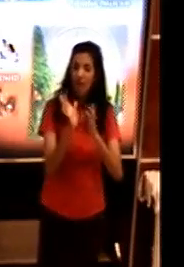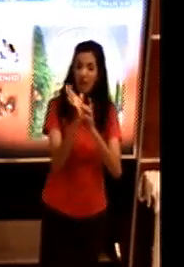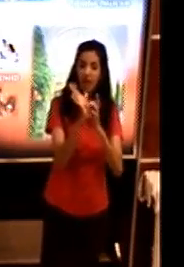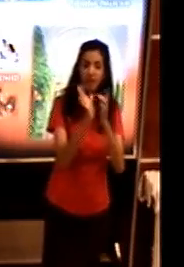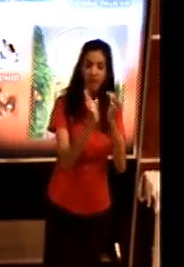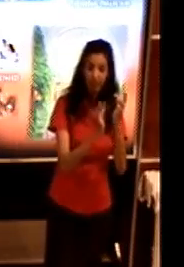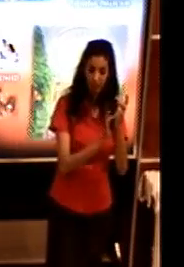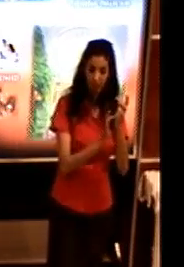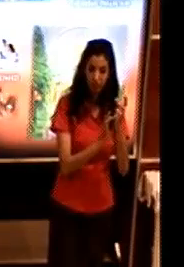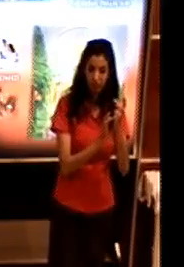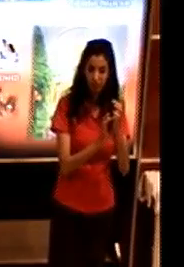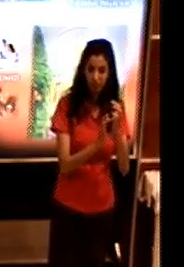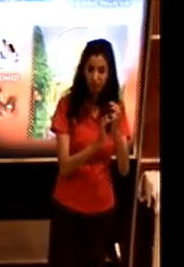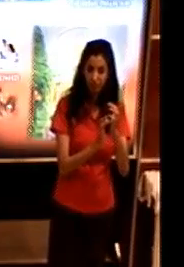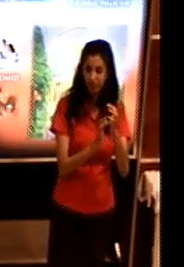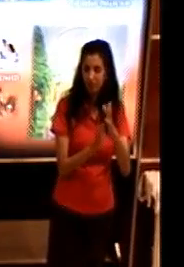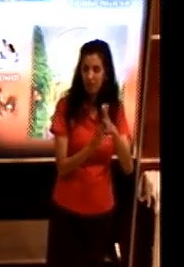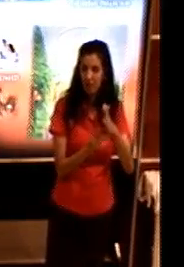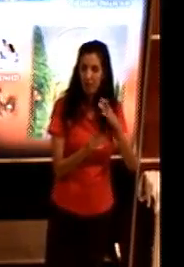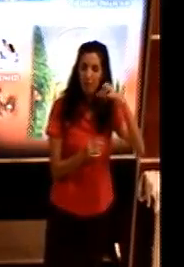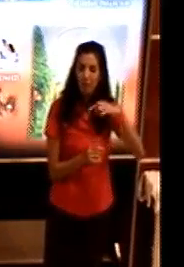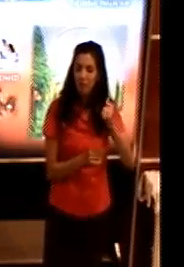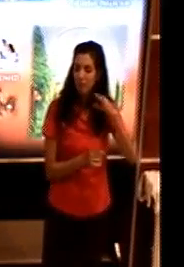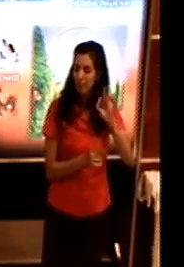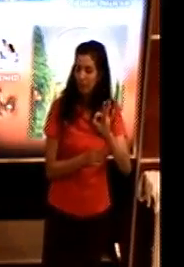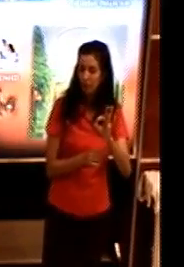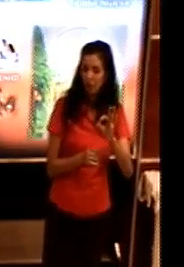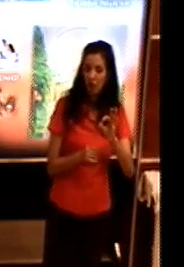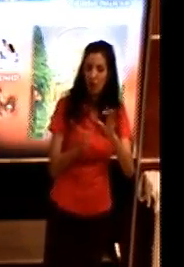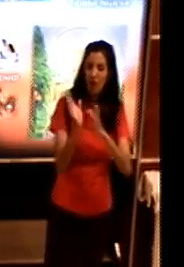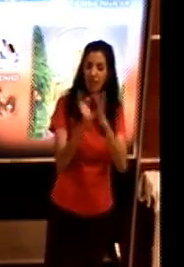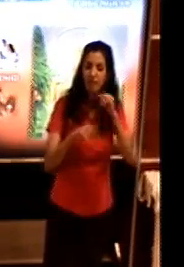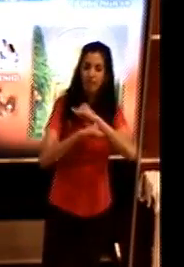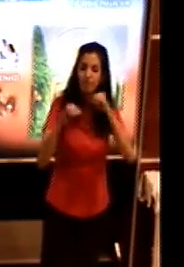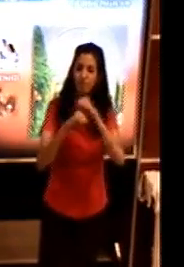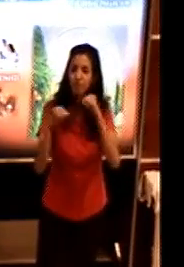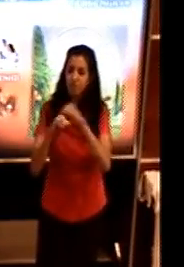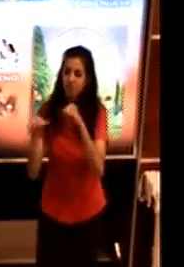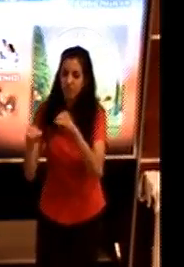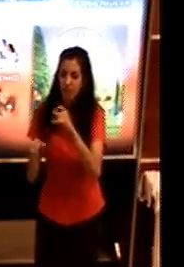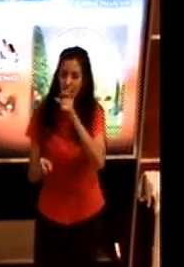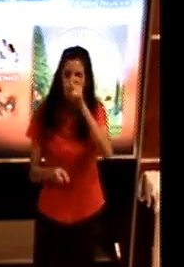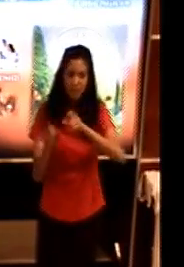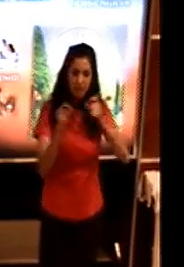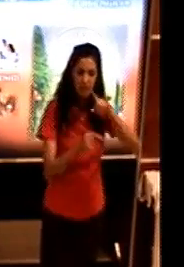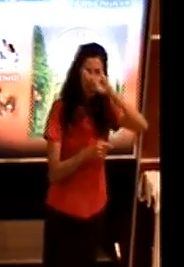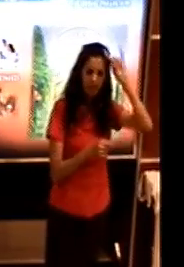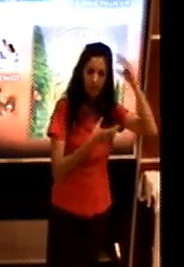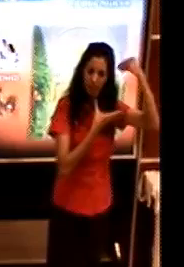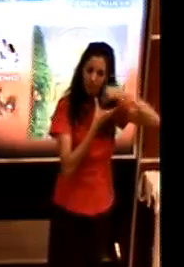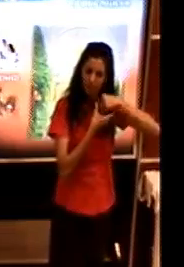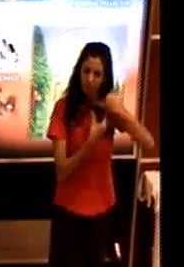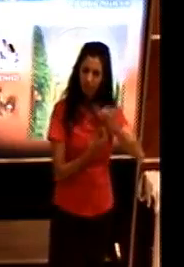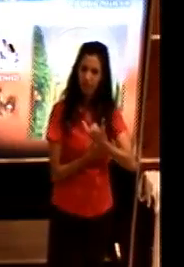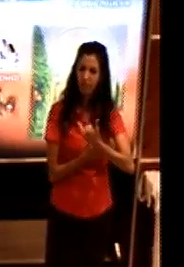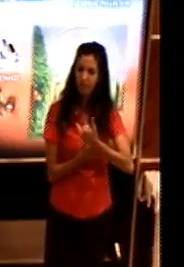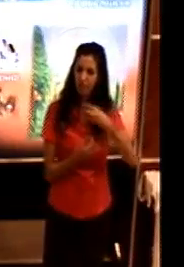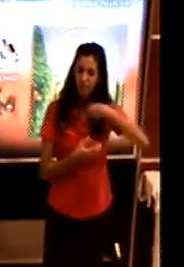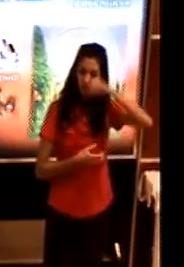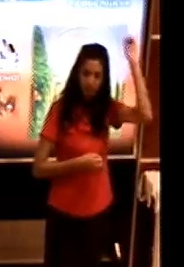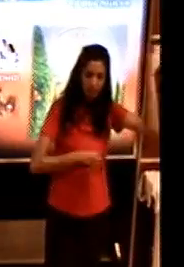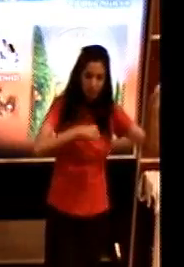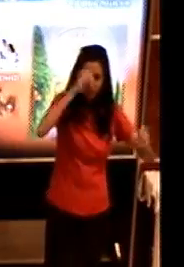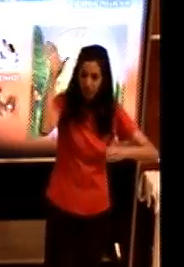el apóstol Pablo con todo el poder. Y cuántos que aún tenían demonios, salían los